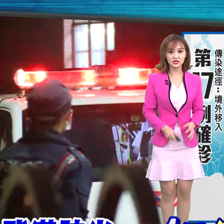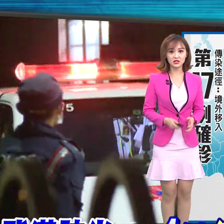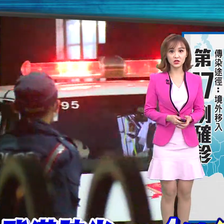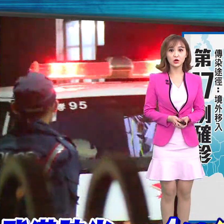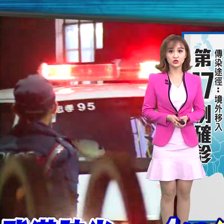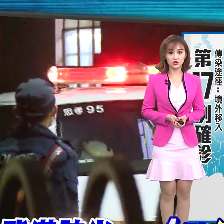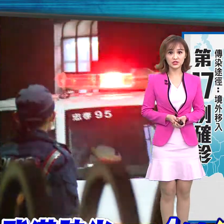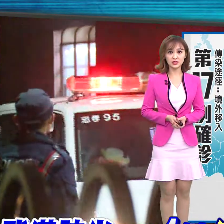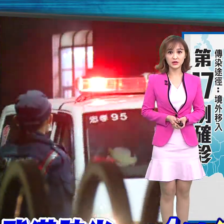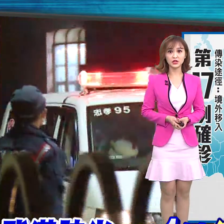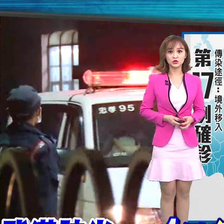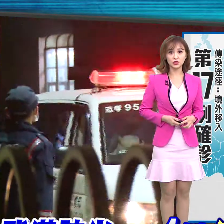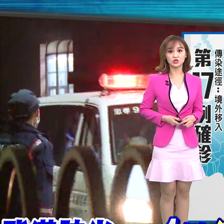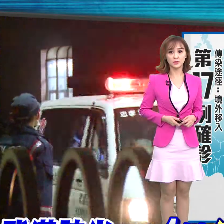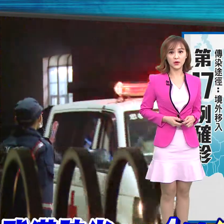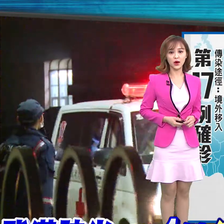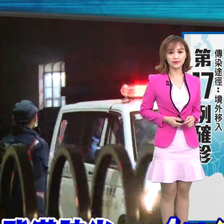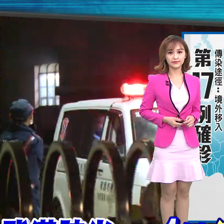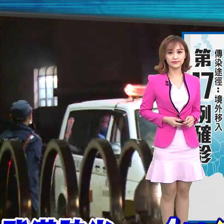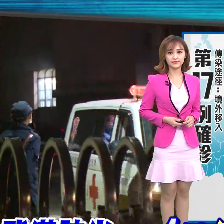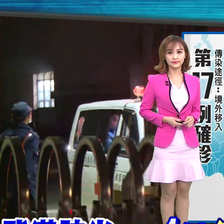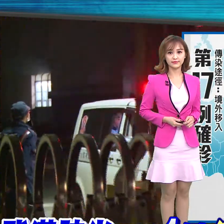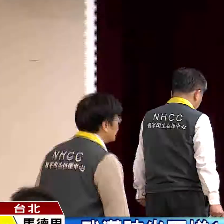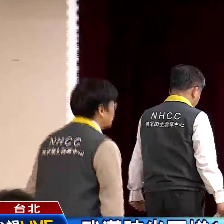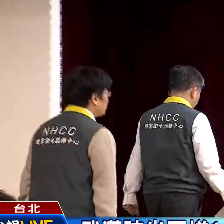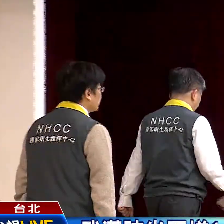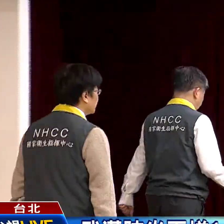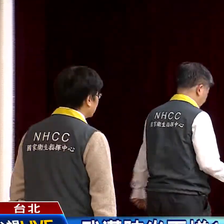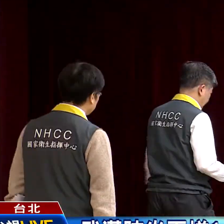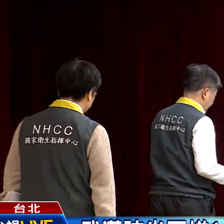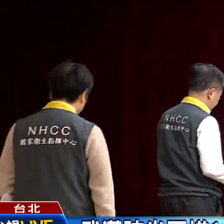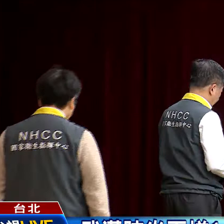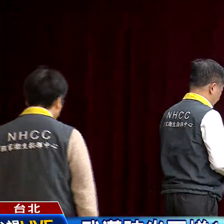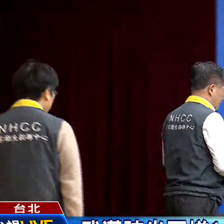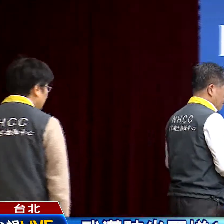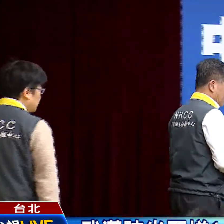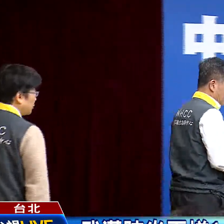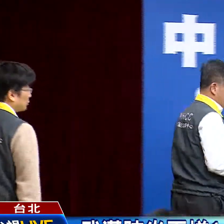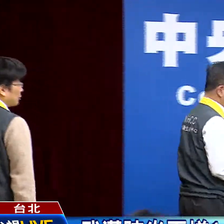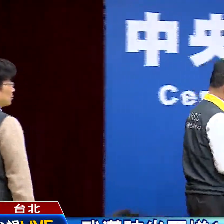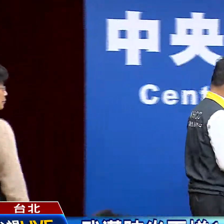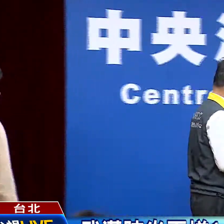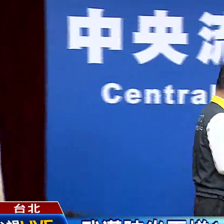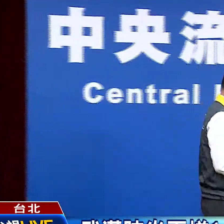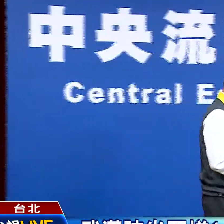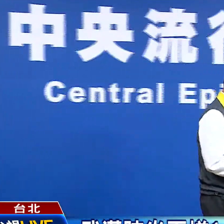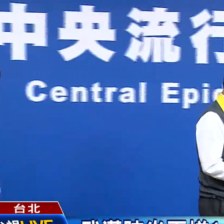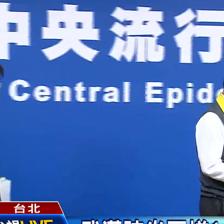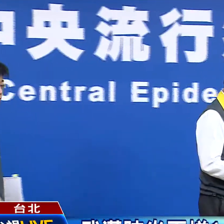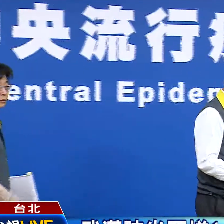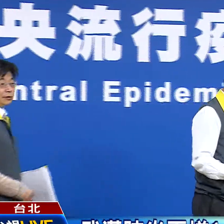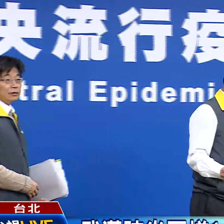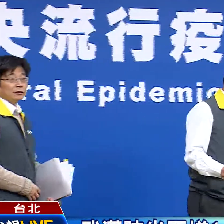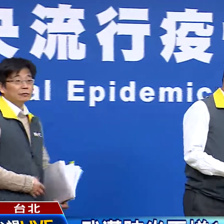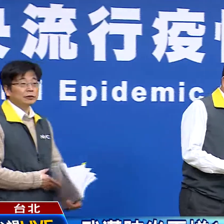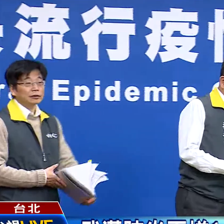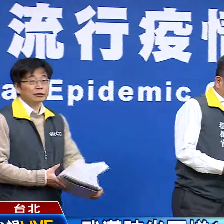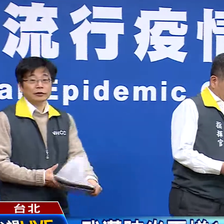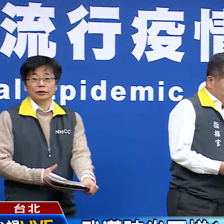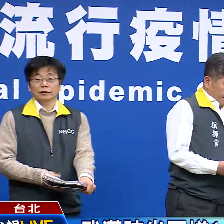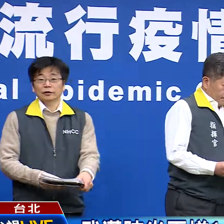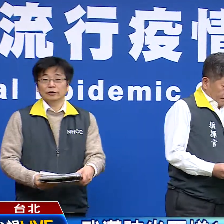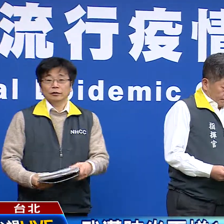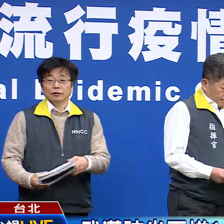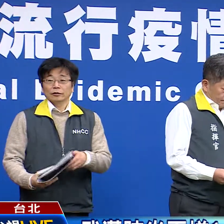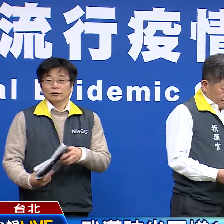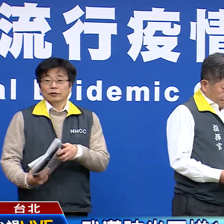累积已经有17名确诊病患。 8号上午，中央流行疫情指挥中心宣布，国内再添一名武汉肺炎的确